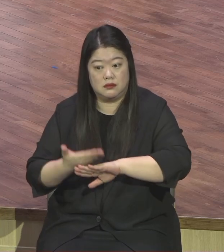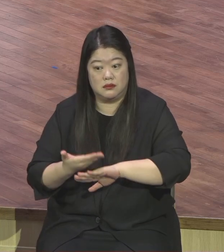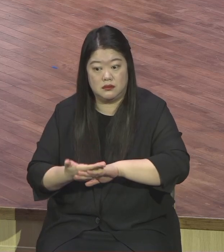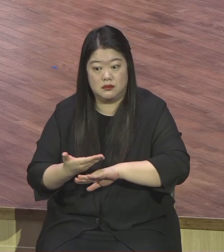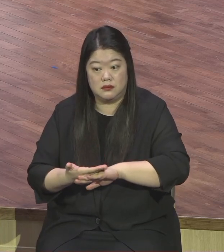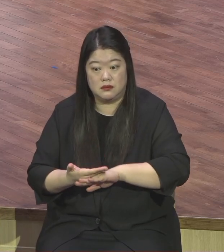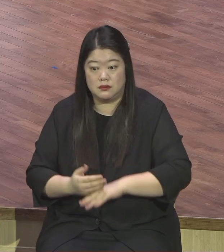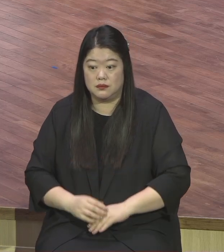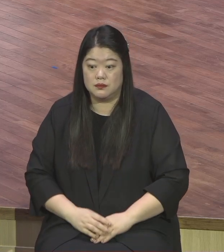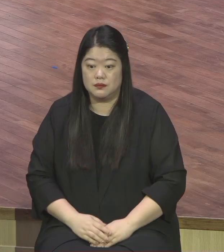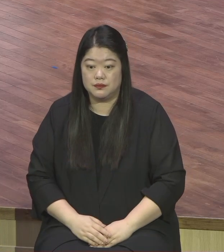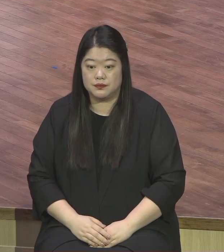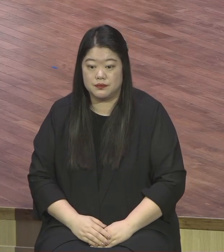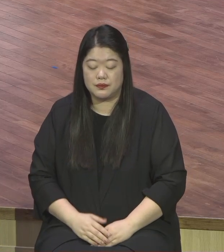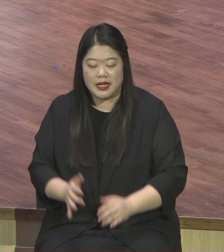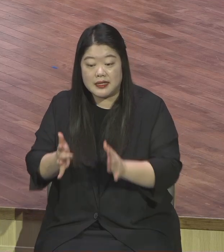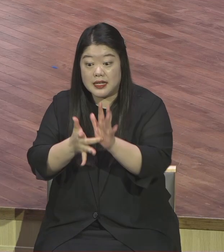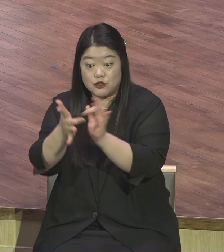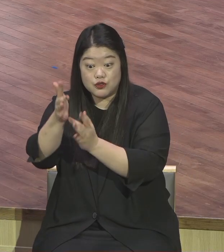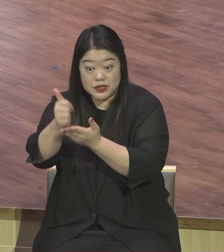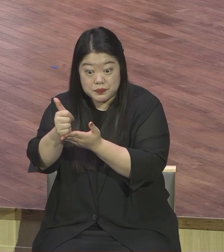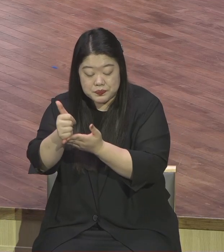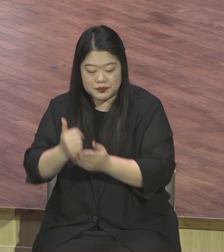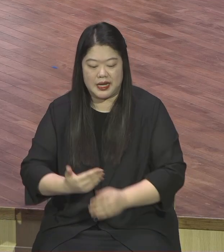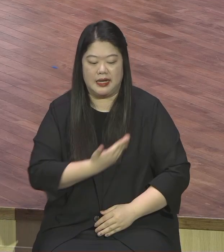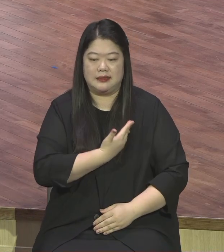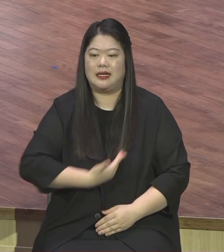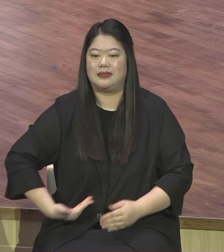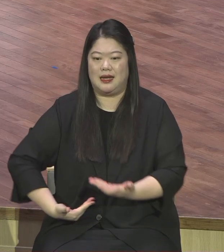예수님께서 제자들에게 질문했습니다. 사람들이